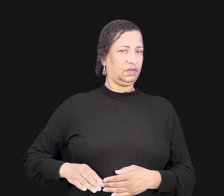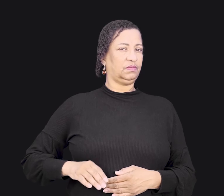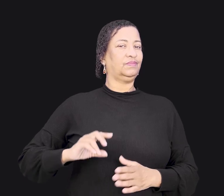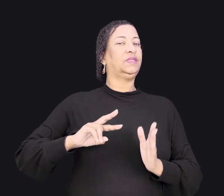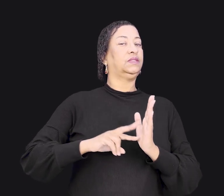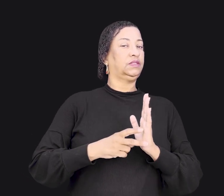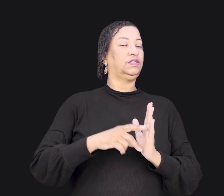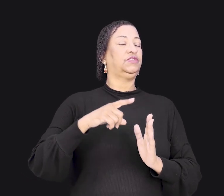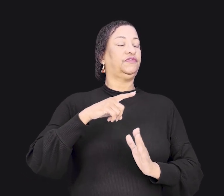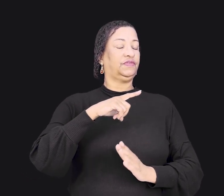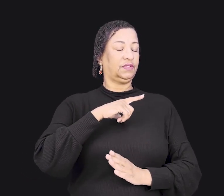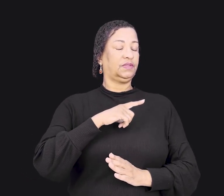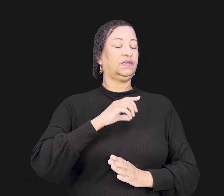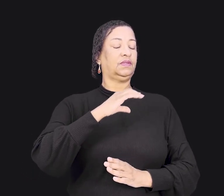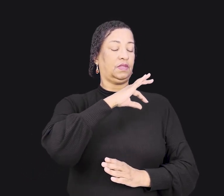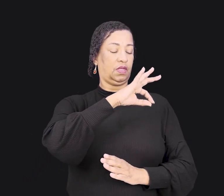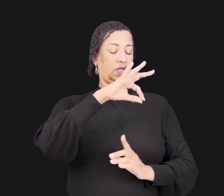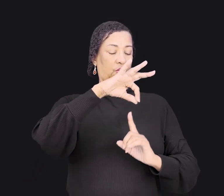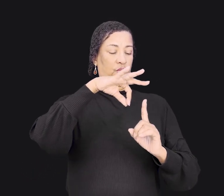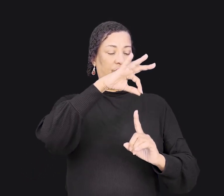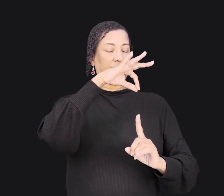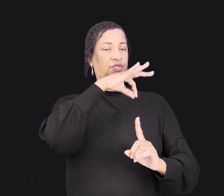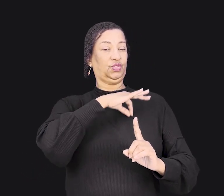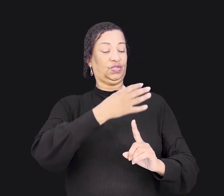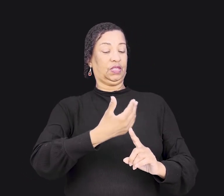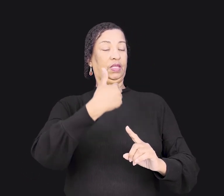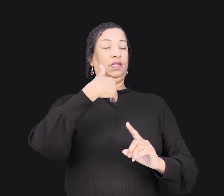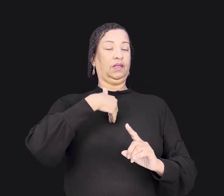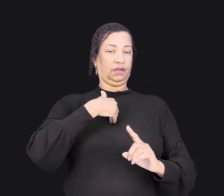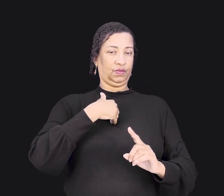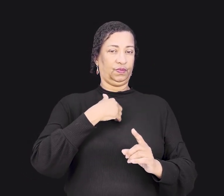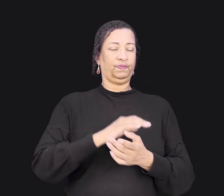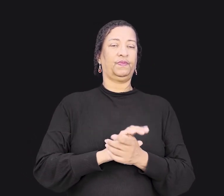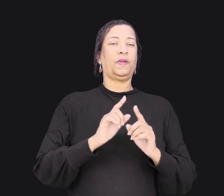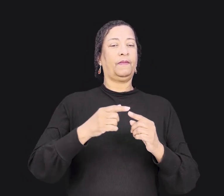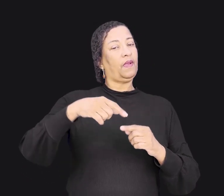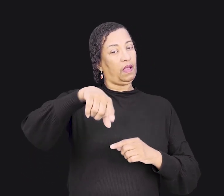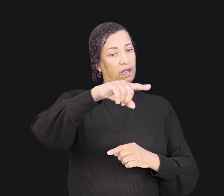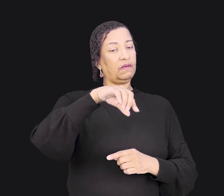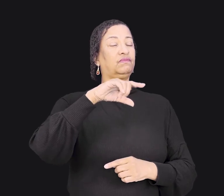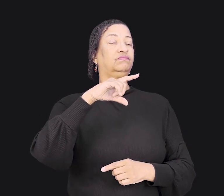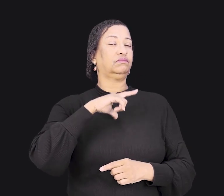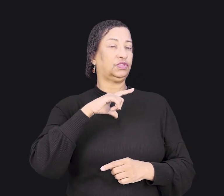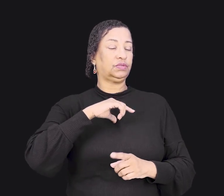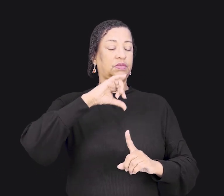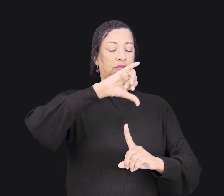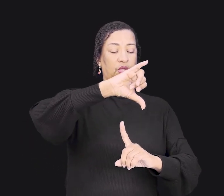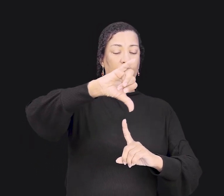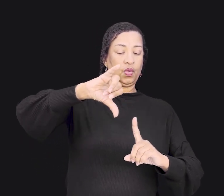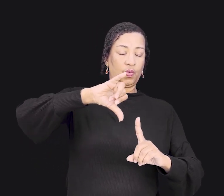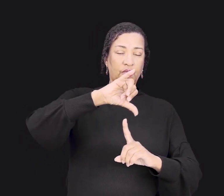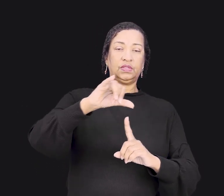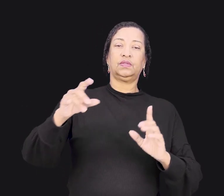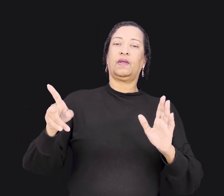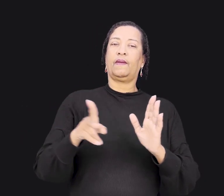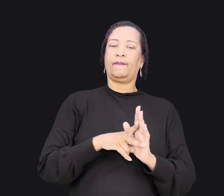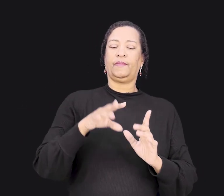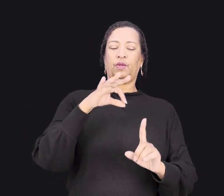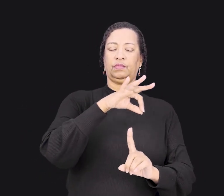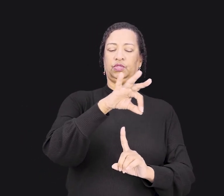nela. João falou no capítulo 2, versículo 20. Mas vocês têm uma unção que procede do Santo, e todos